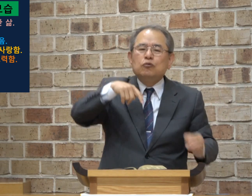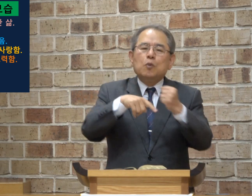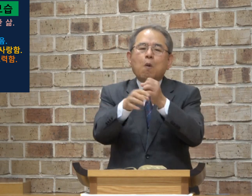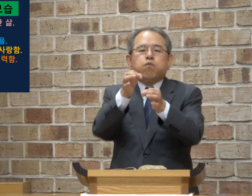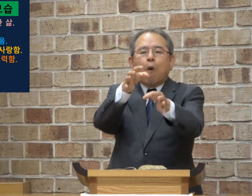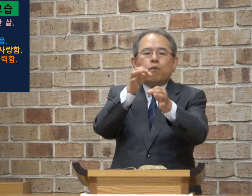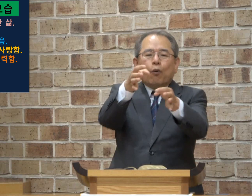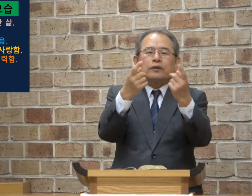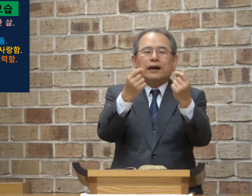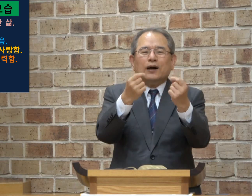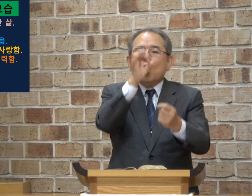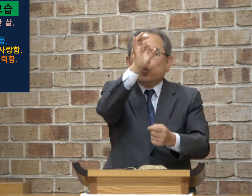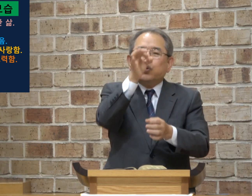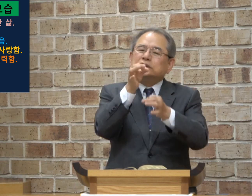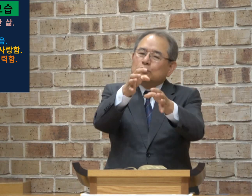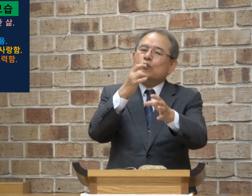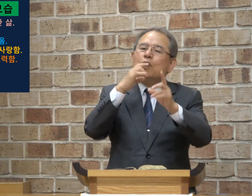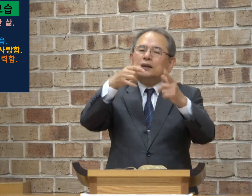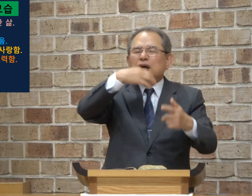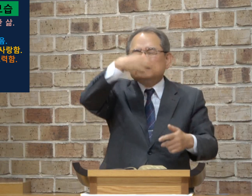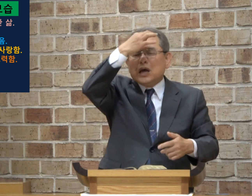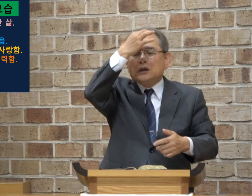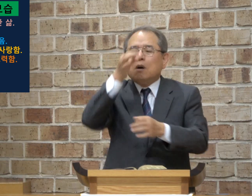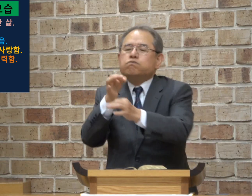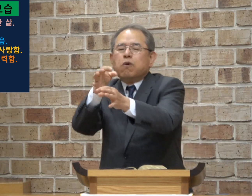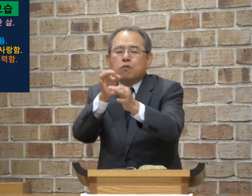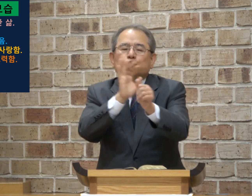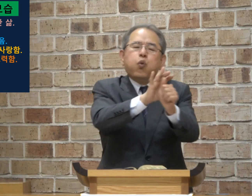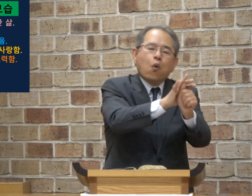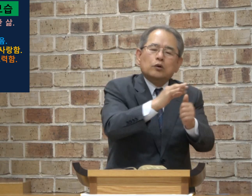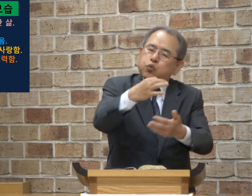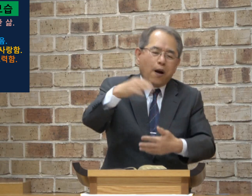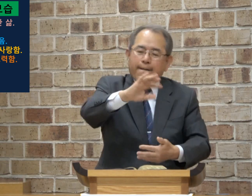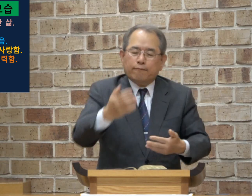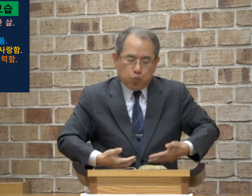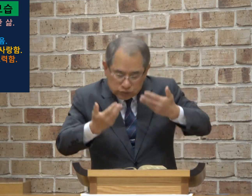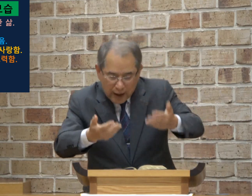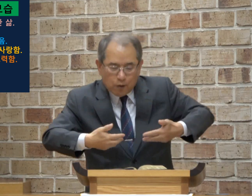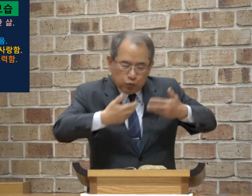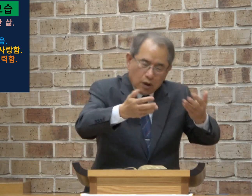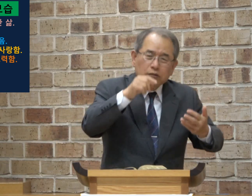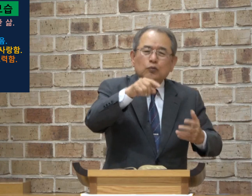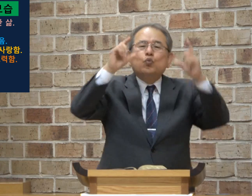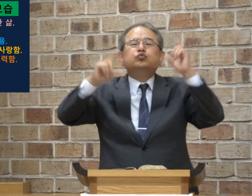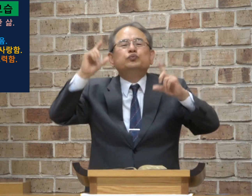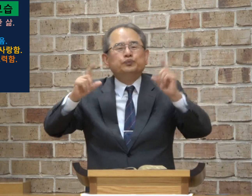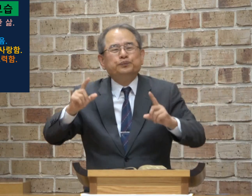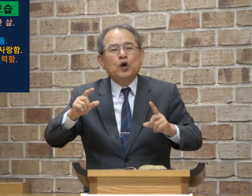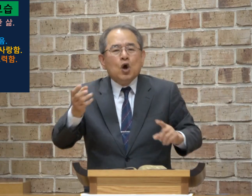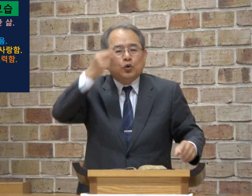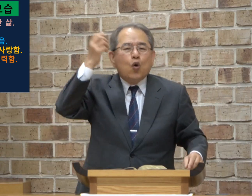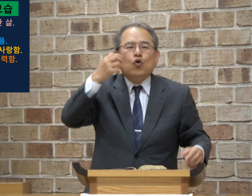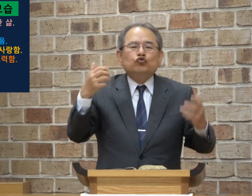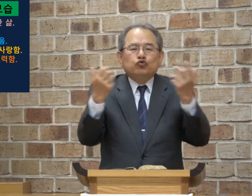것들을 나누는 삶, 돈만 필요한 것이 아니라 재능도 기도하고 봉사하고 그런 모습이